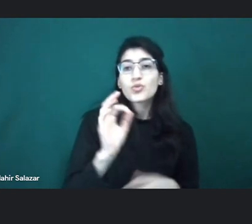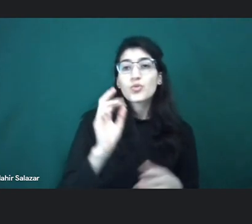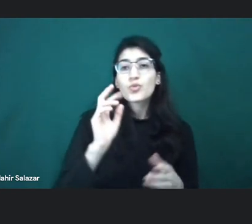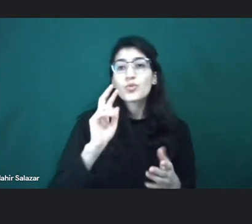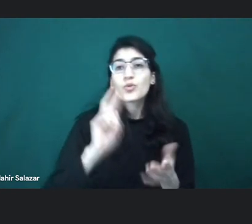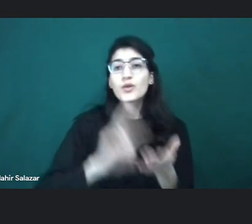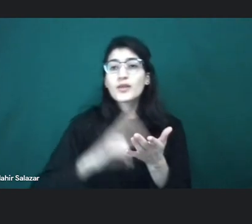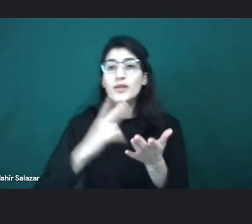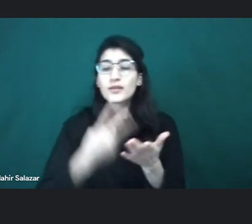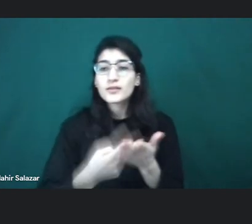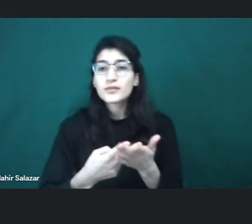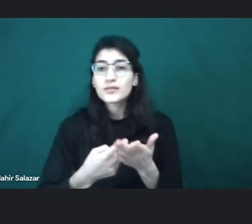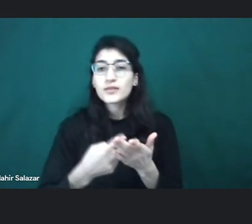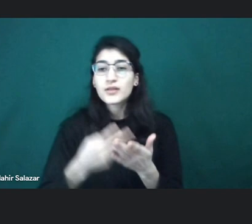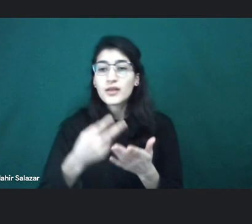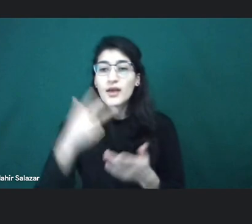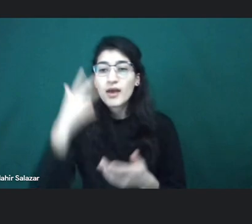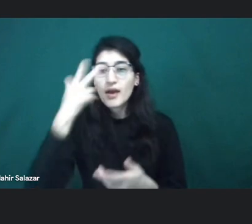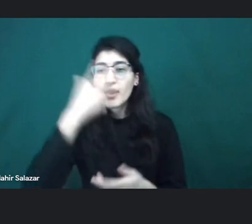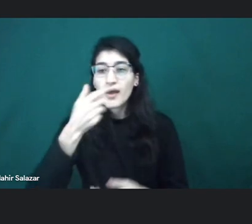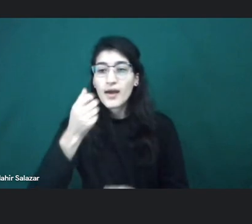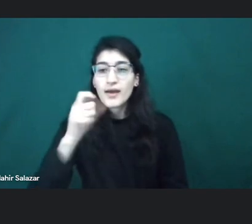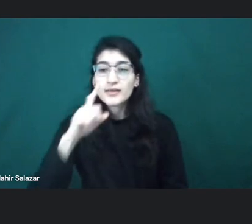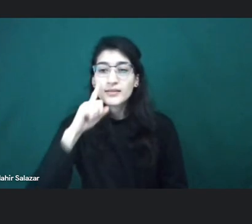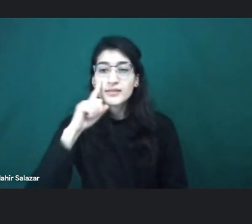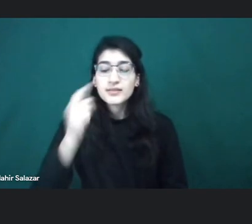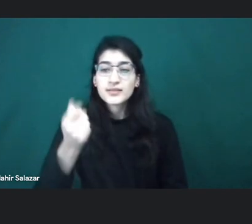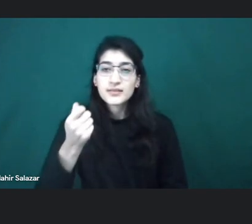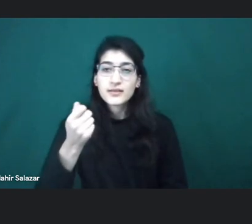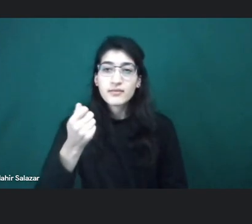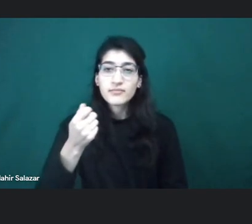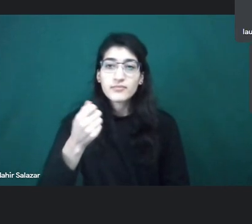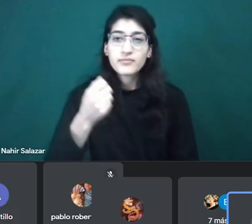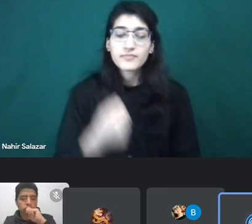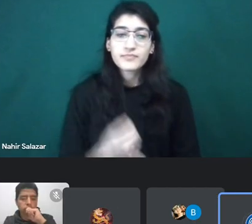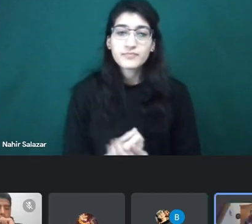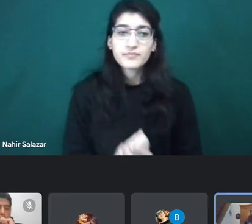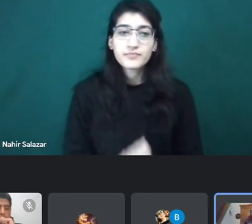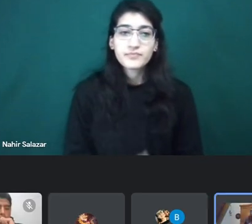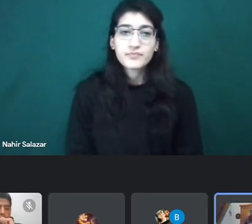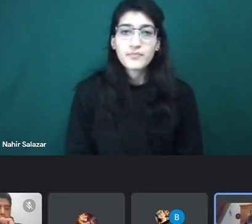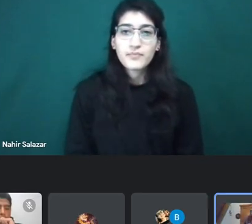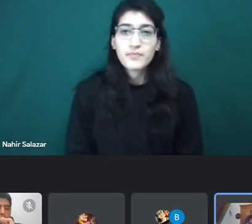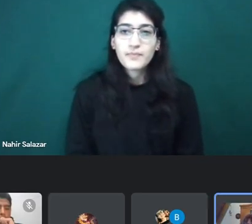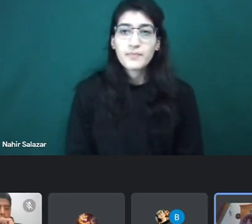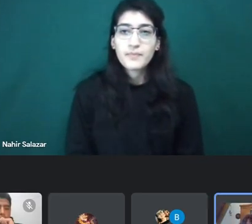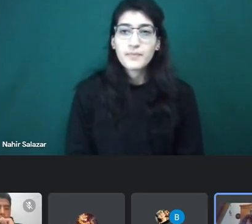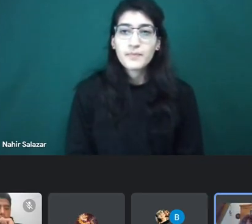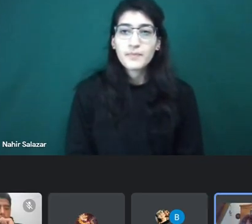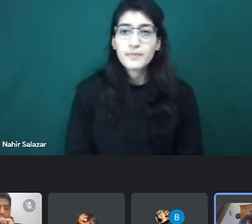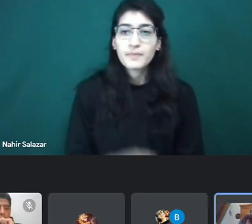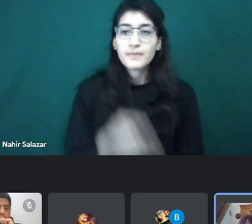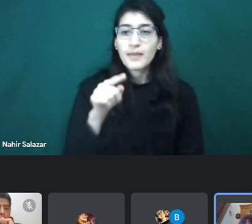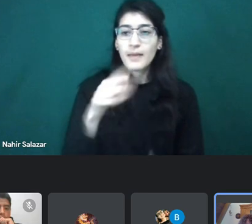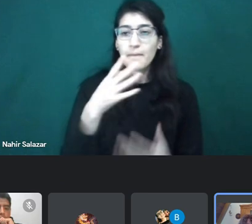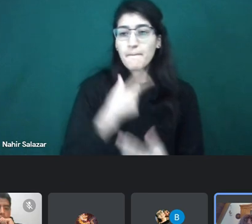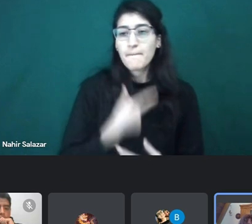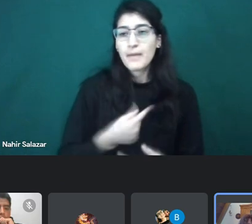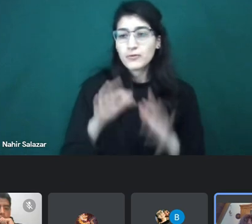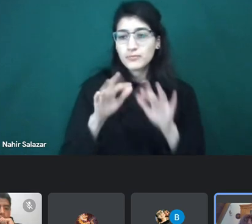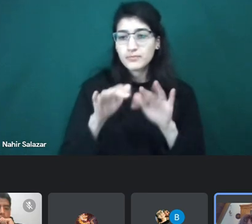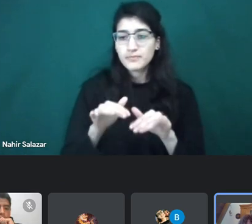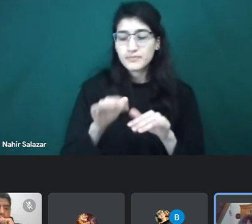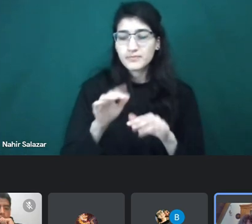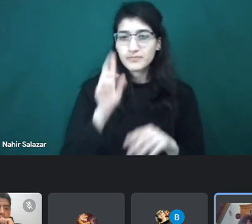Should, sí, debería, ahora lo voy a anotar acá. Ahí me pregunta Pablo. Should.